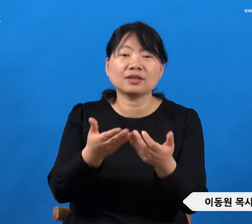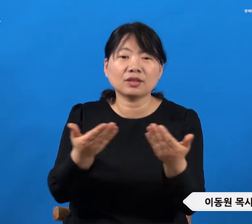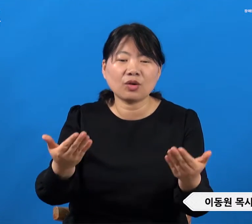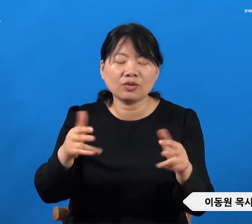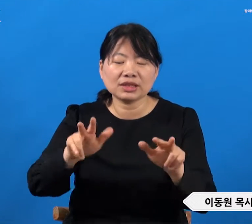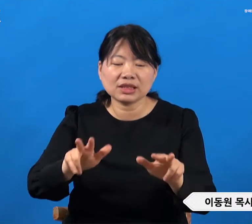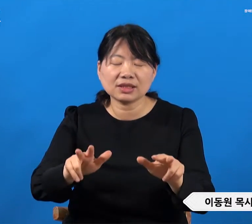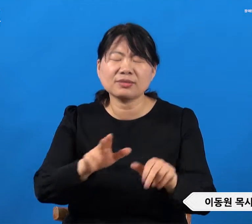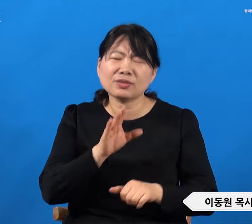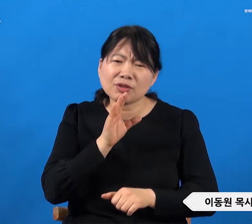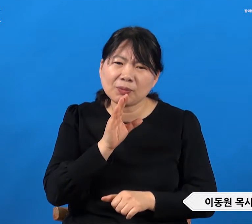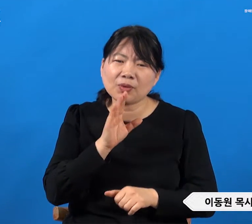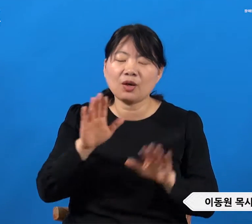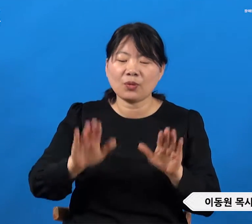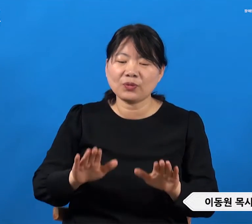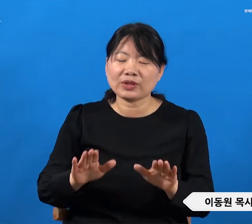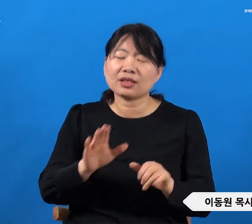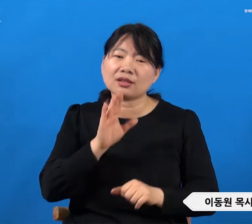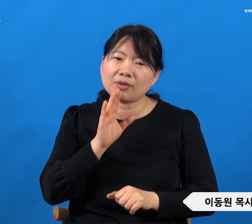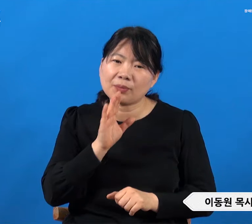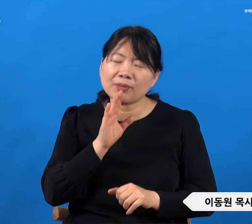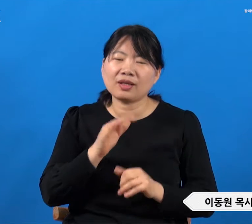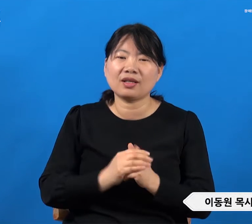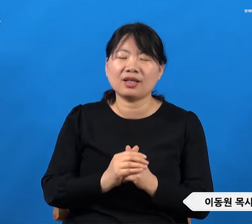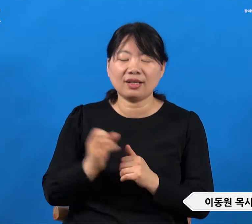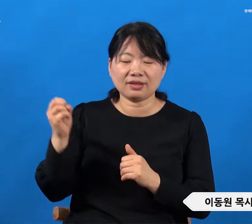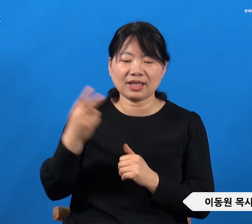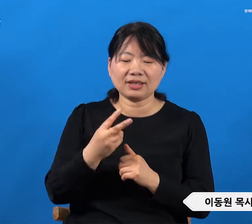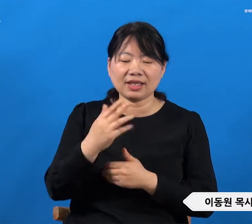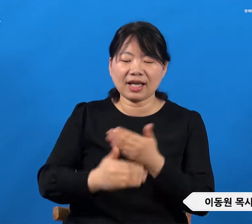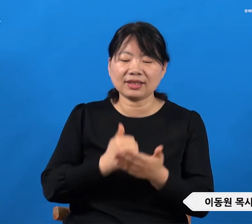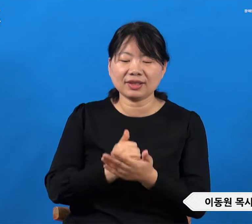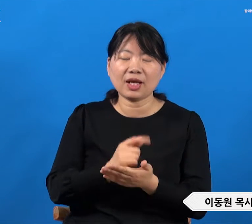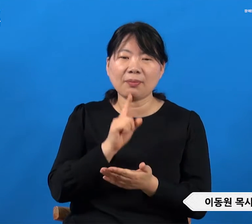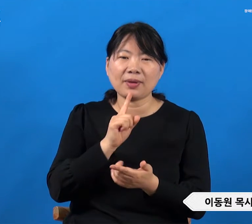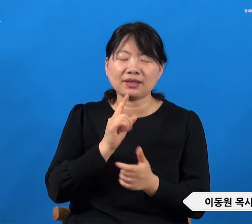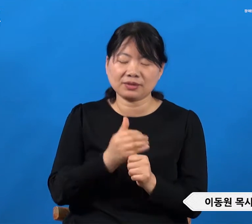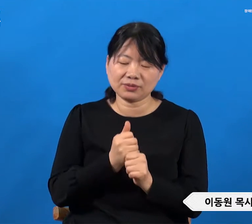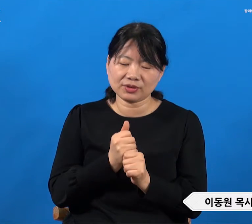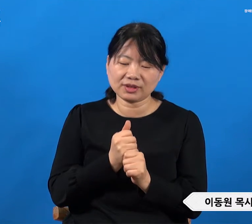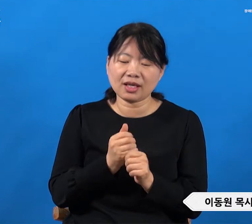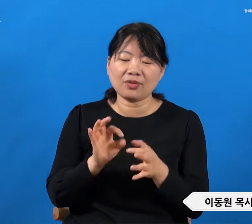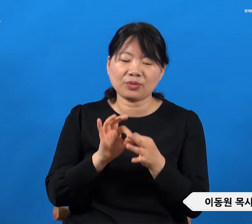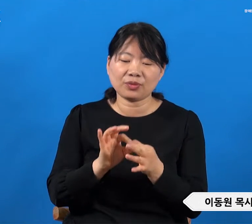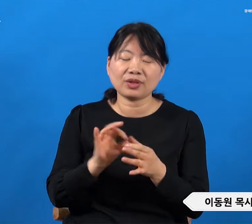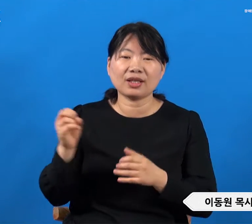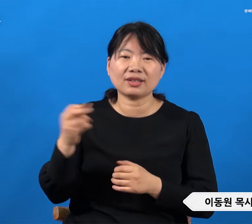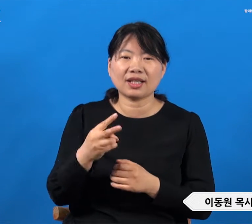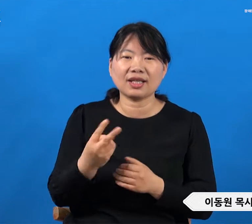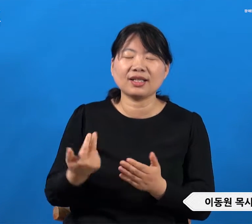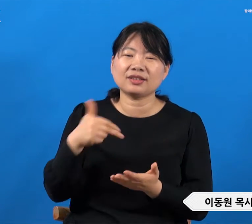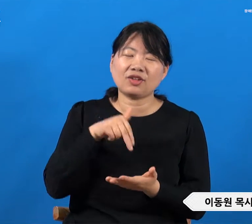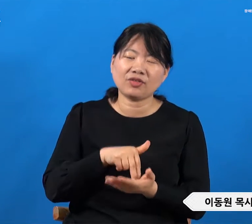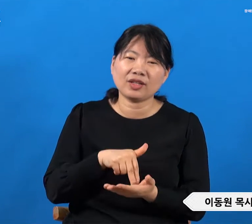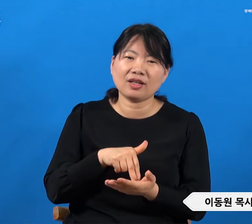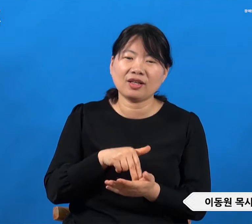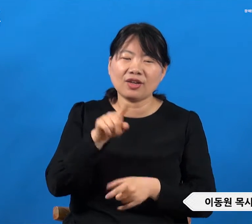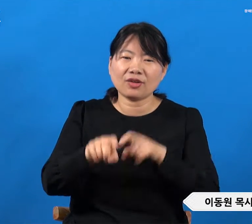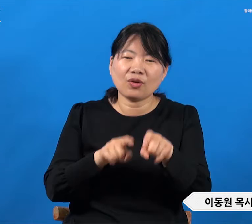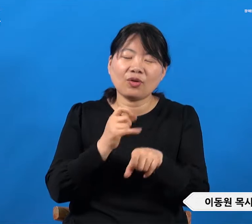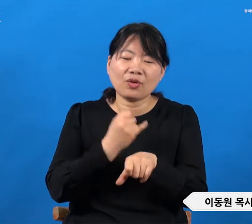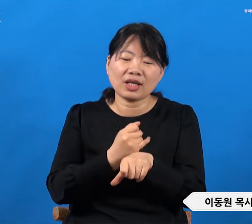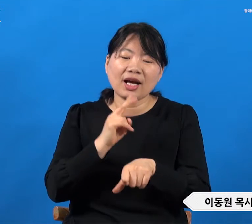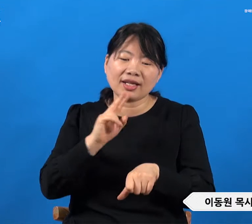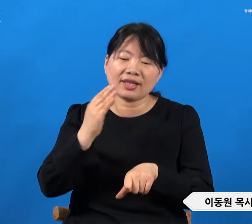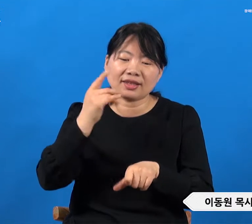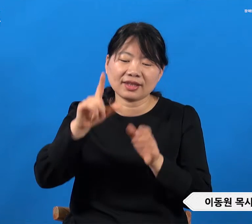여러분, 지금이야말로, 오늘이야말로 다시 하나님의 말씀을 붙들고 다시 일어나 걸어야